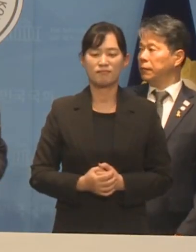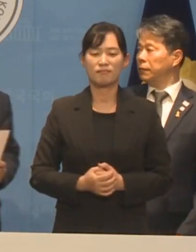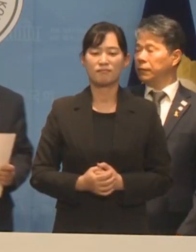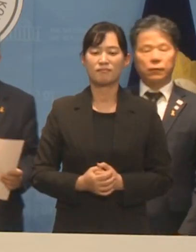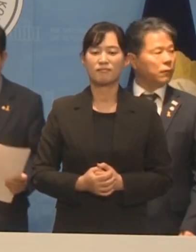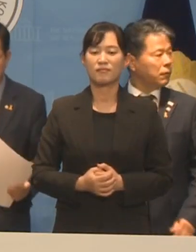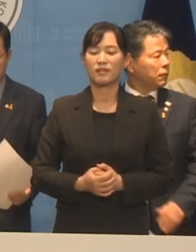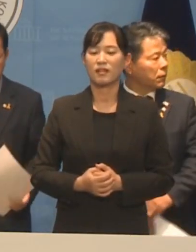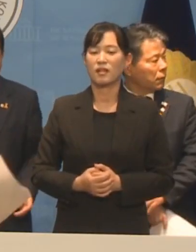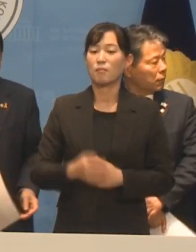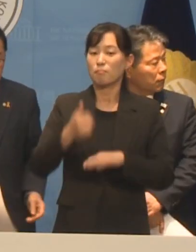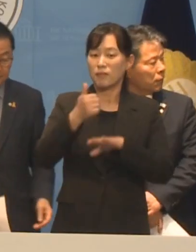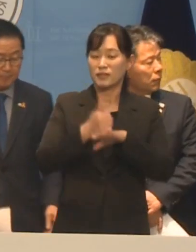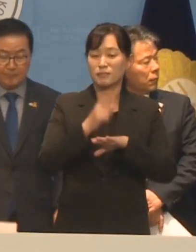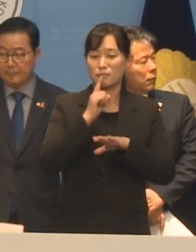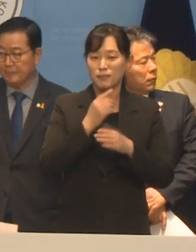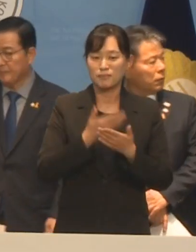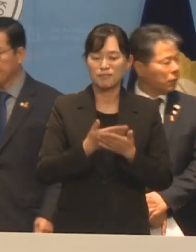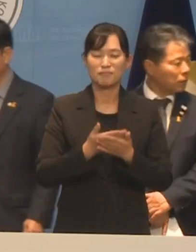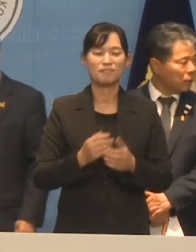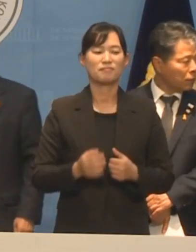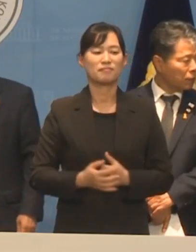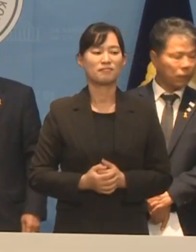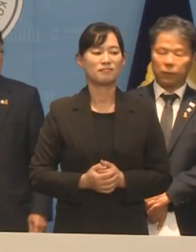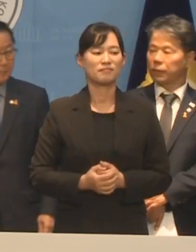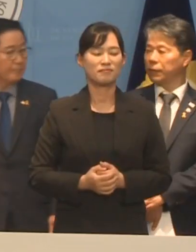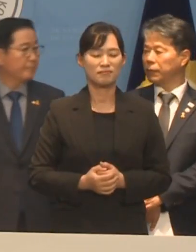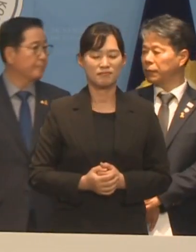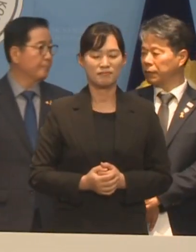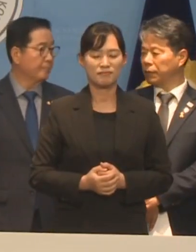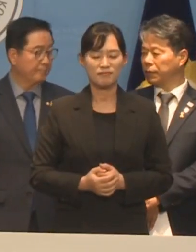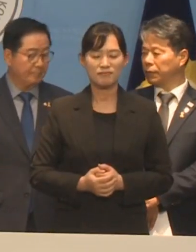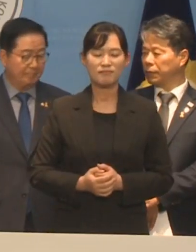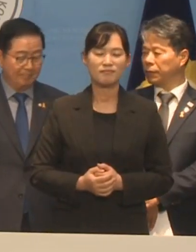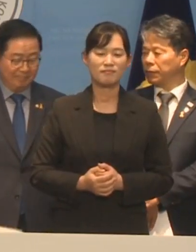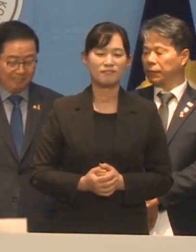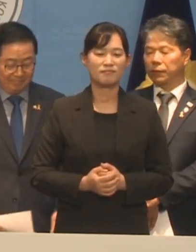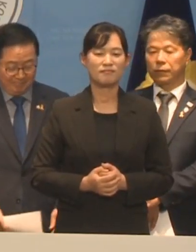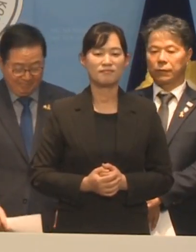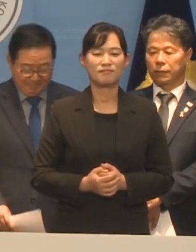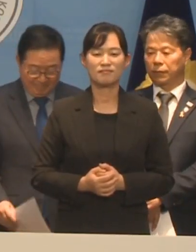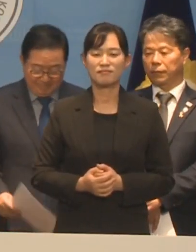정정동 의원님께서 마지막 멘트 좀 부탁드리겠습니다. 네.